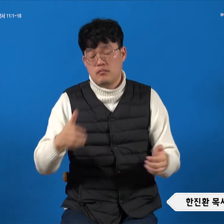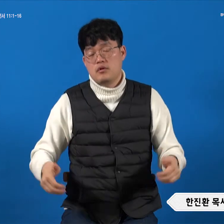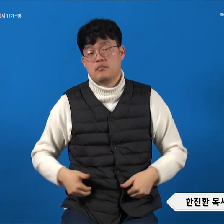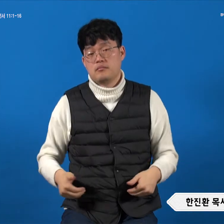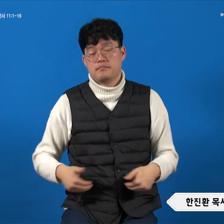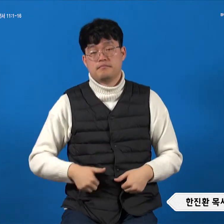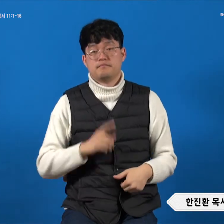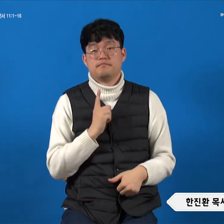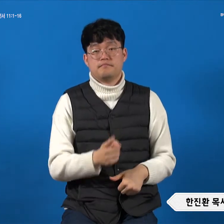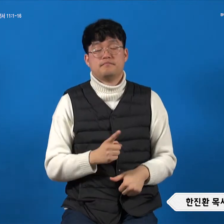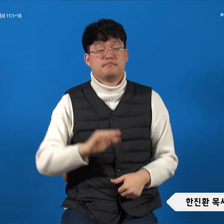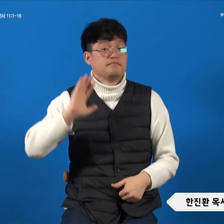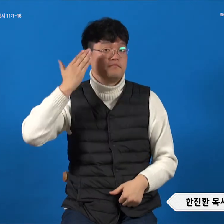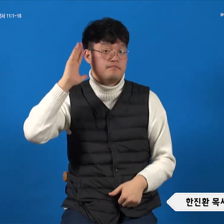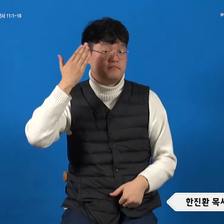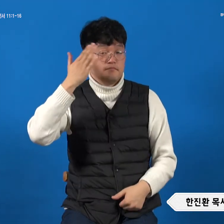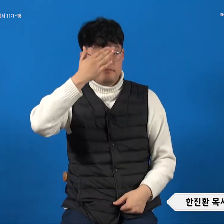배워야 됩니다.